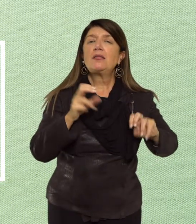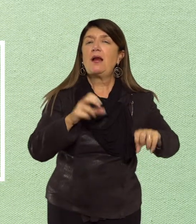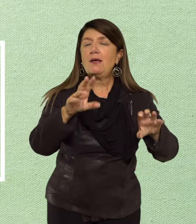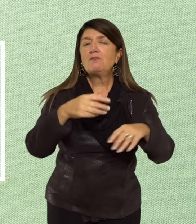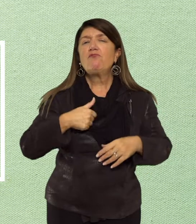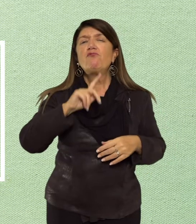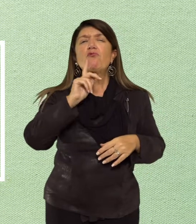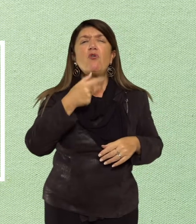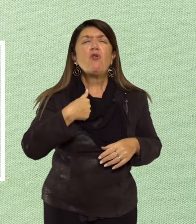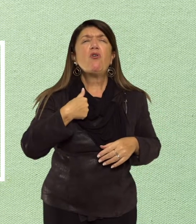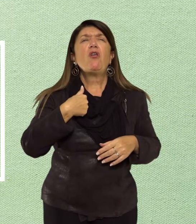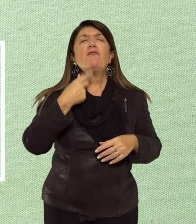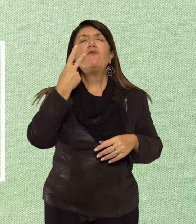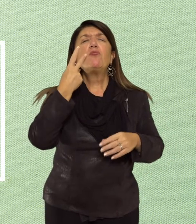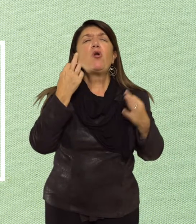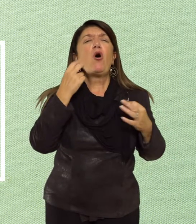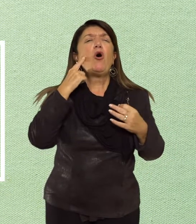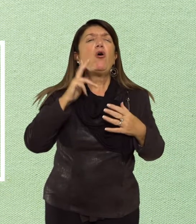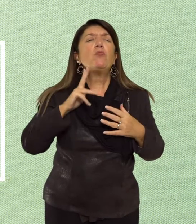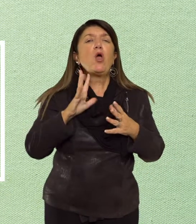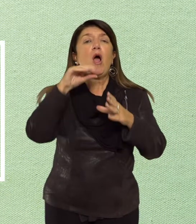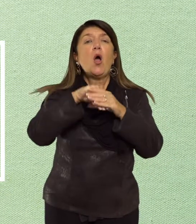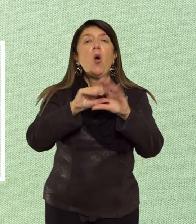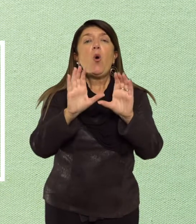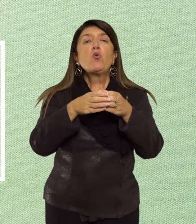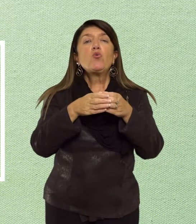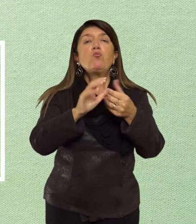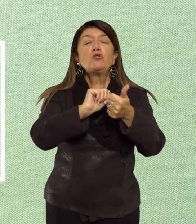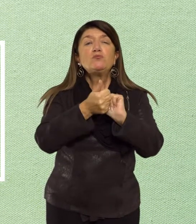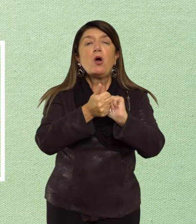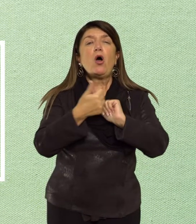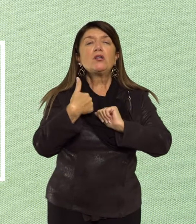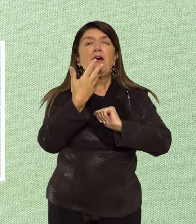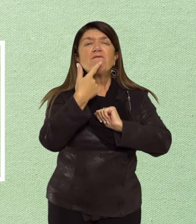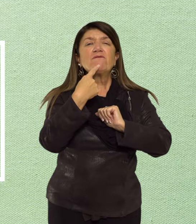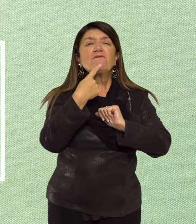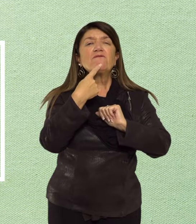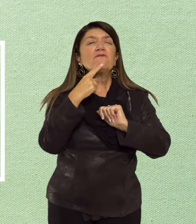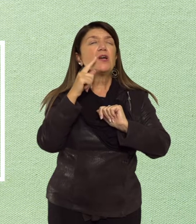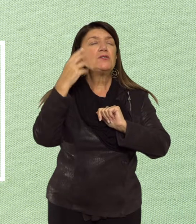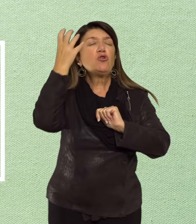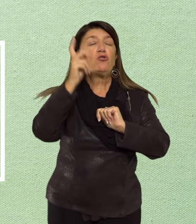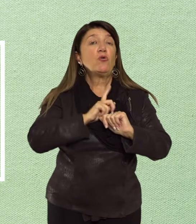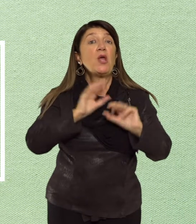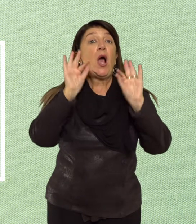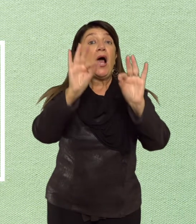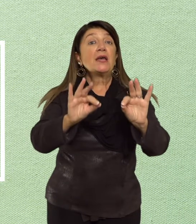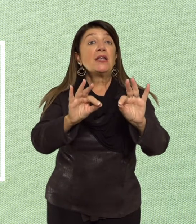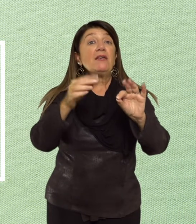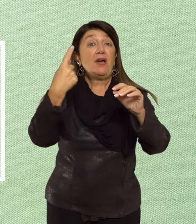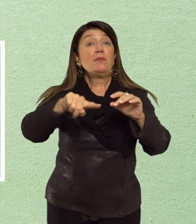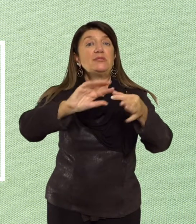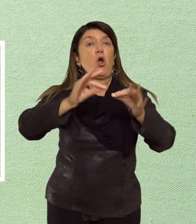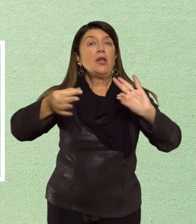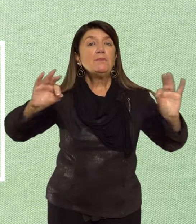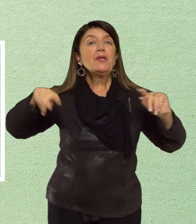volevo vedermi insomma dentro un gruppo sportivo e volevo sicuramente sognare le Olimpiadi e poi di vincere le Olimpiadi. Quindi è